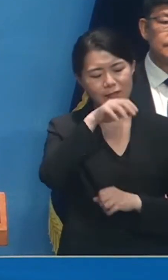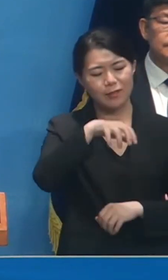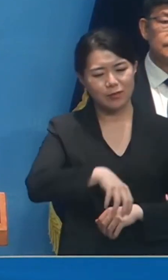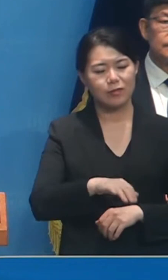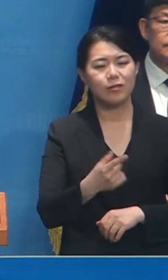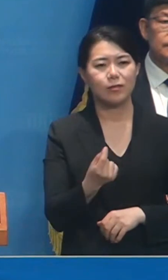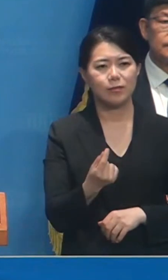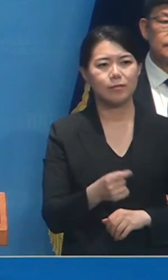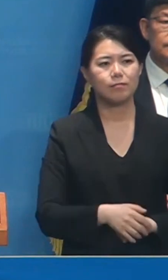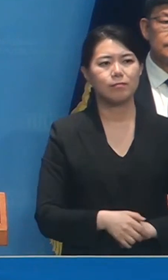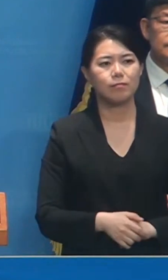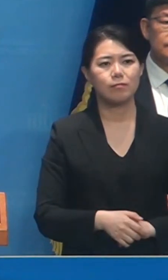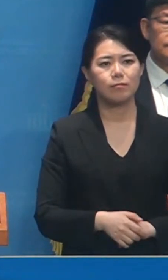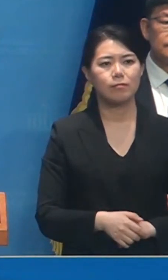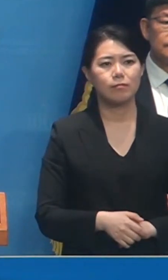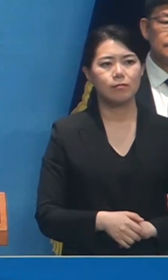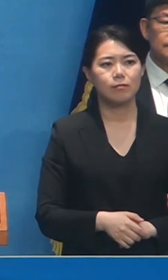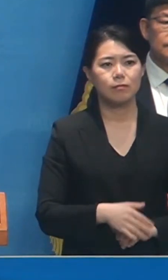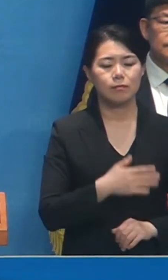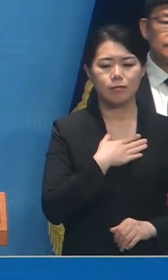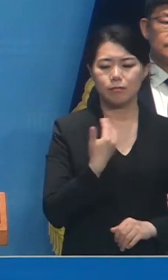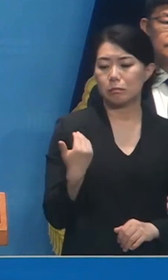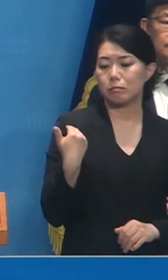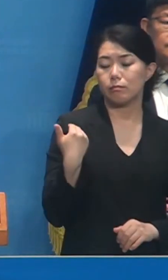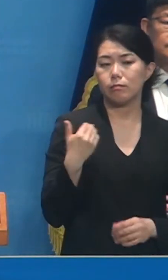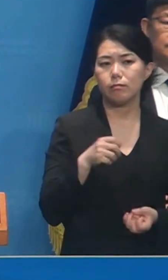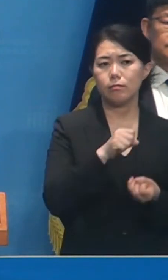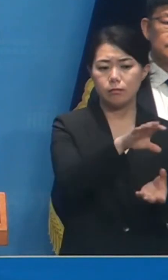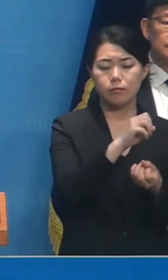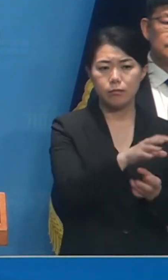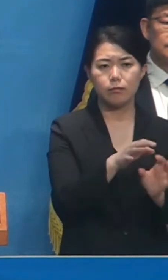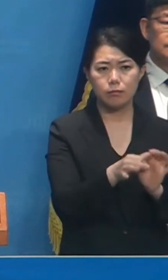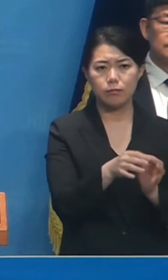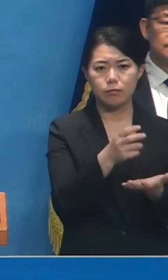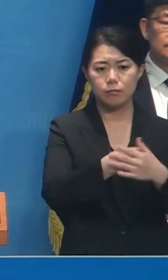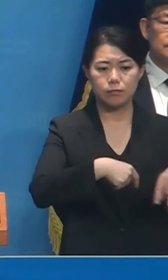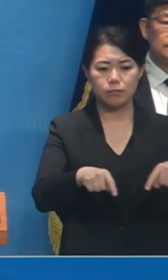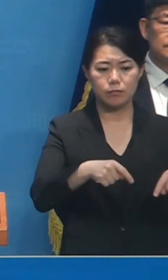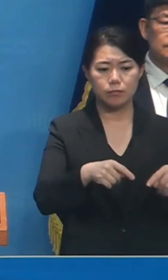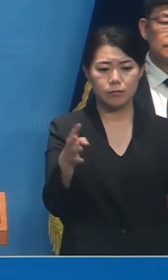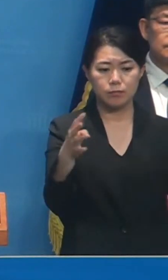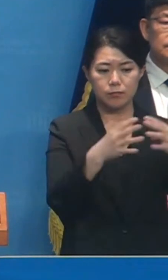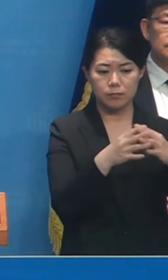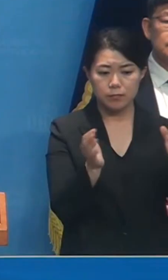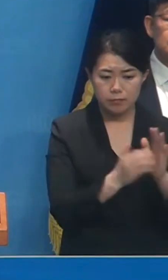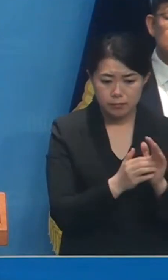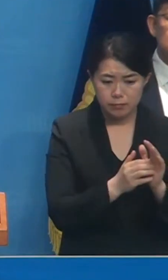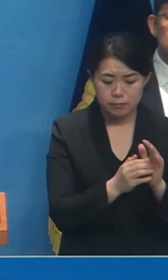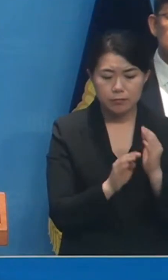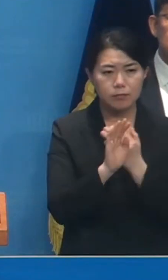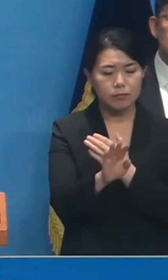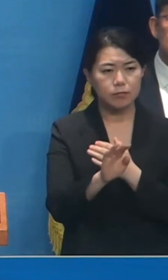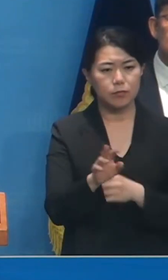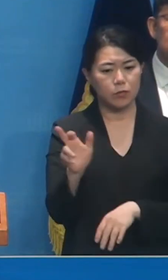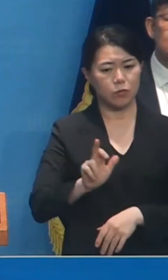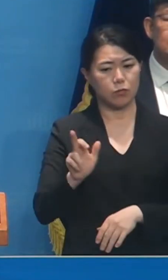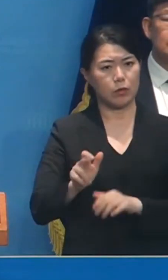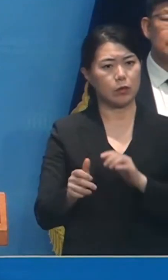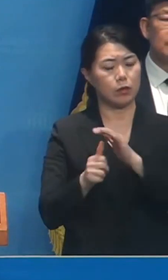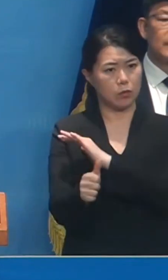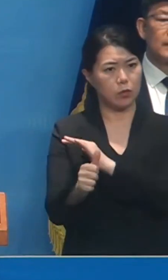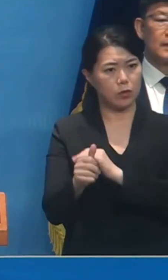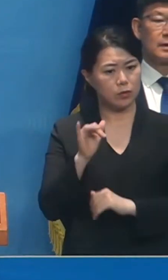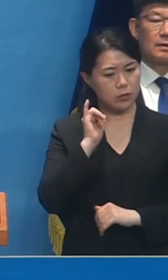생각합니다. 저는 며칠 전 택배 관련 정책 협약식을 마치자마자 그 자리에서 쿠팡